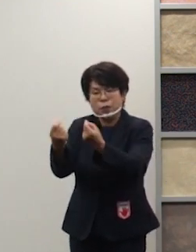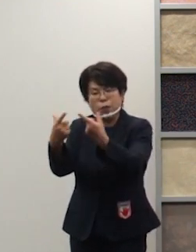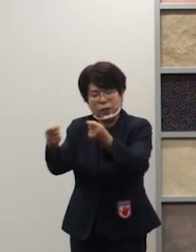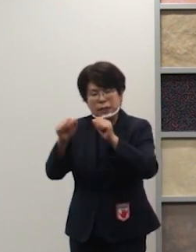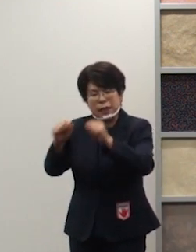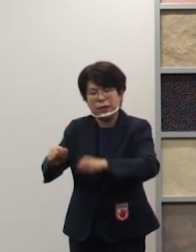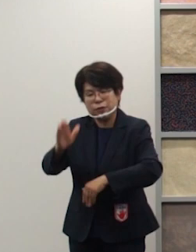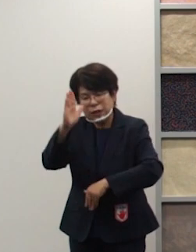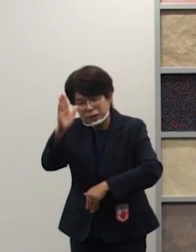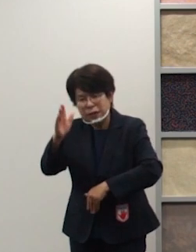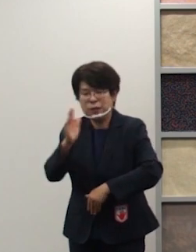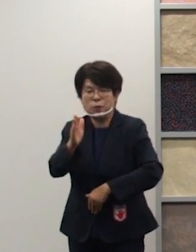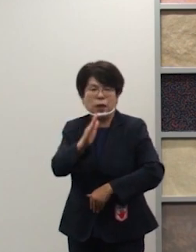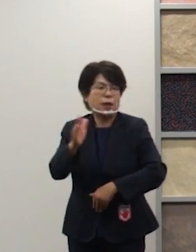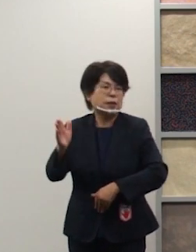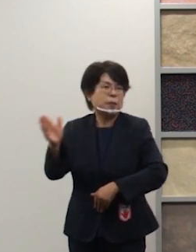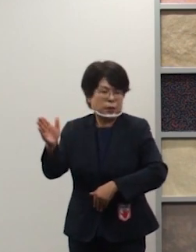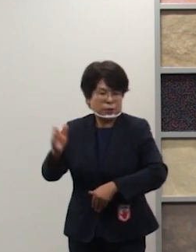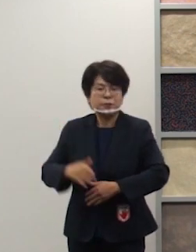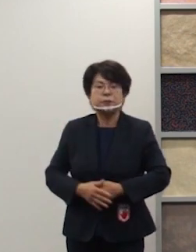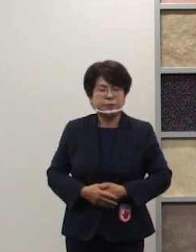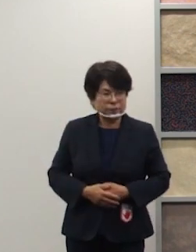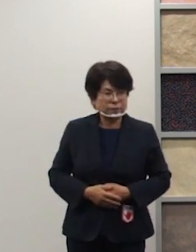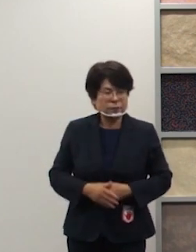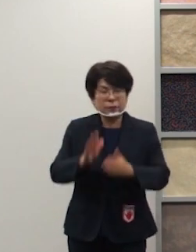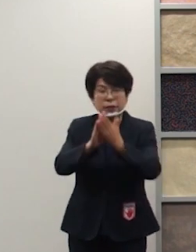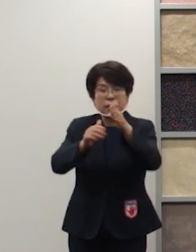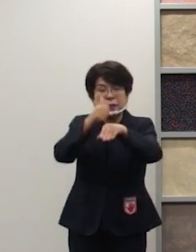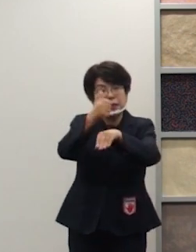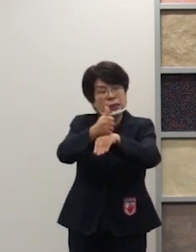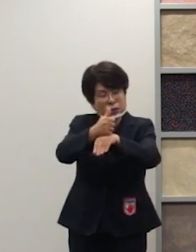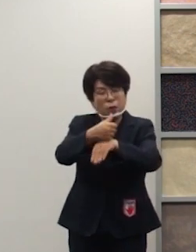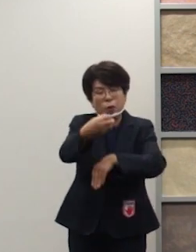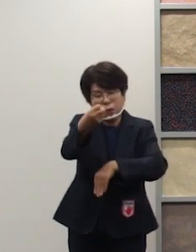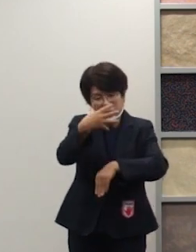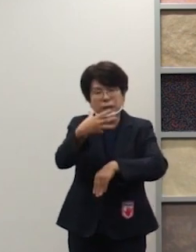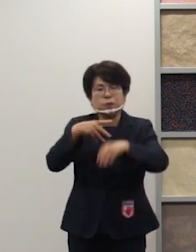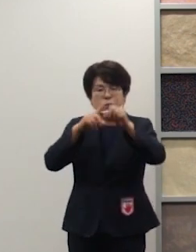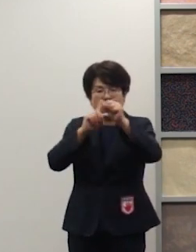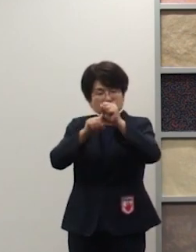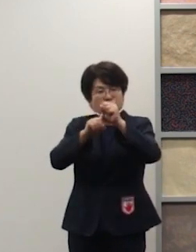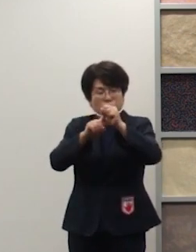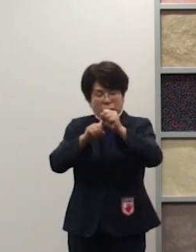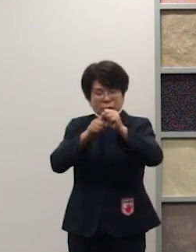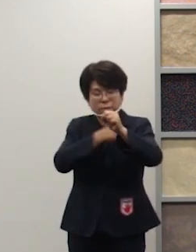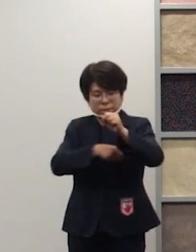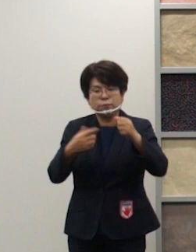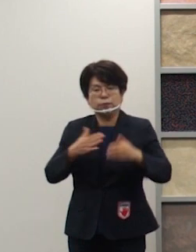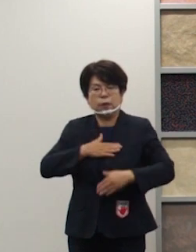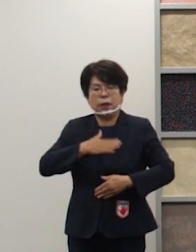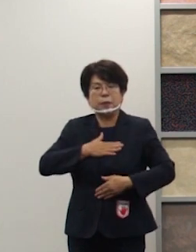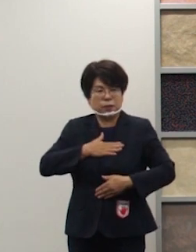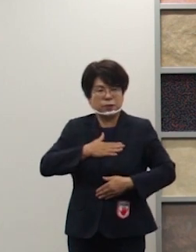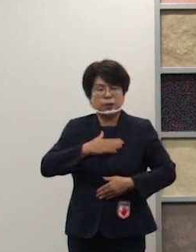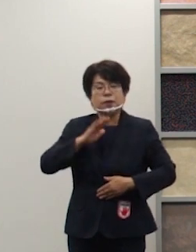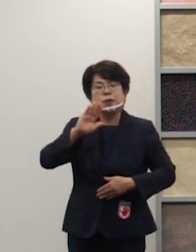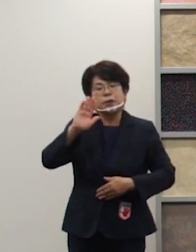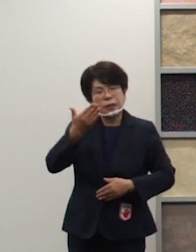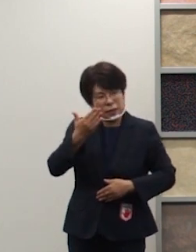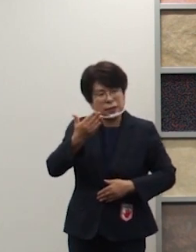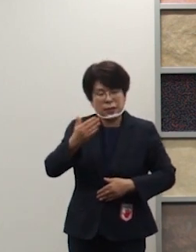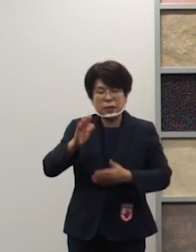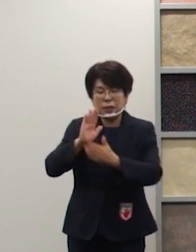しゃる目標というのは私もすごくその通りだと思うんですけれども、ちょっと何ですかね、扱いが異なりすぎるんじゃない